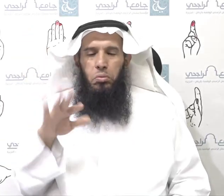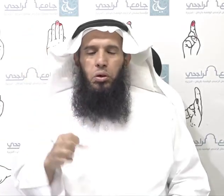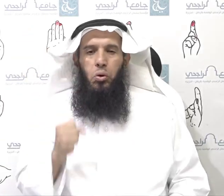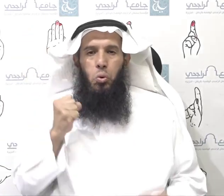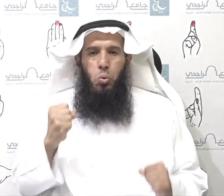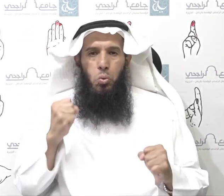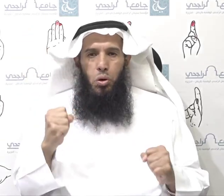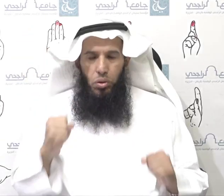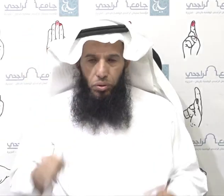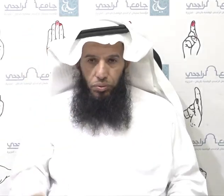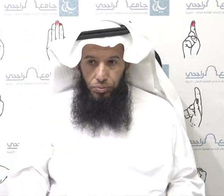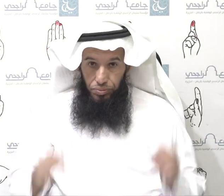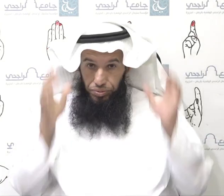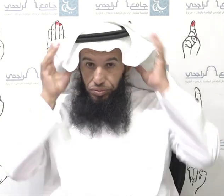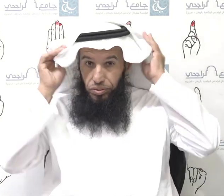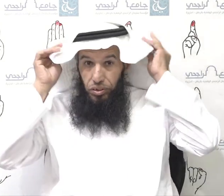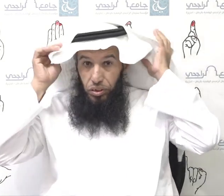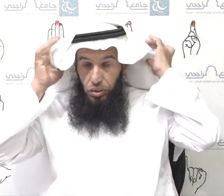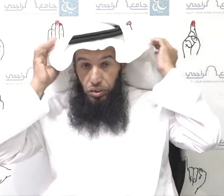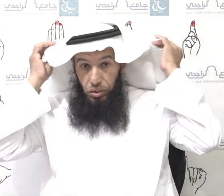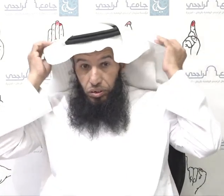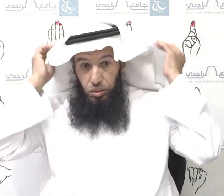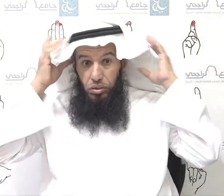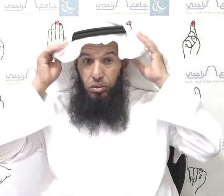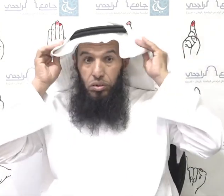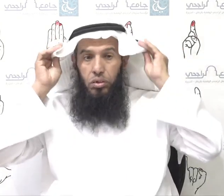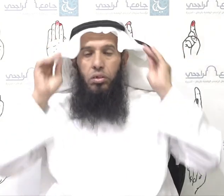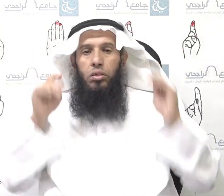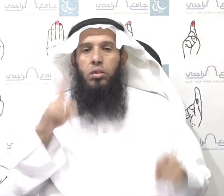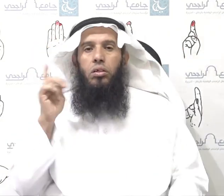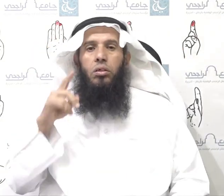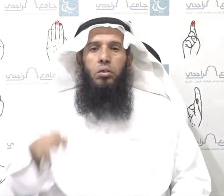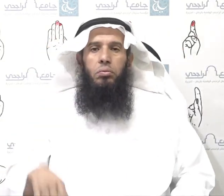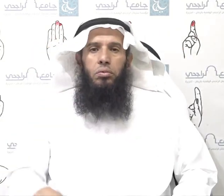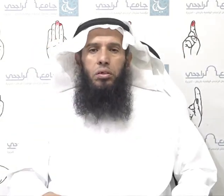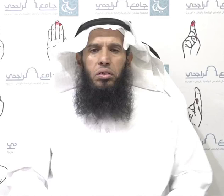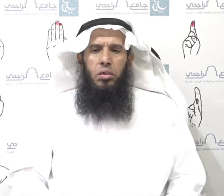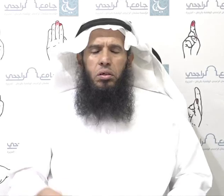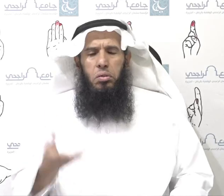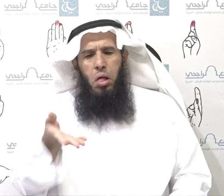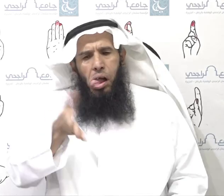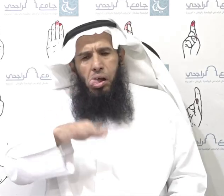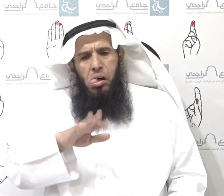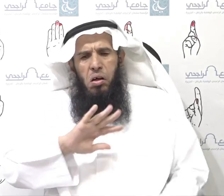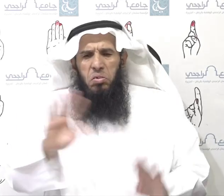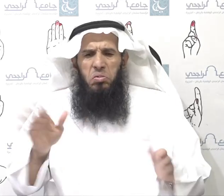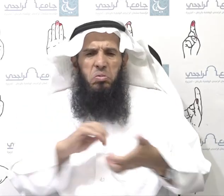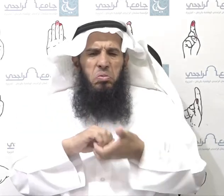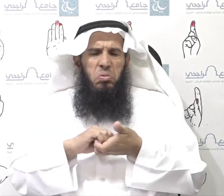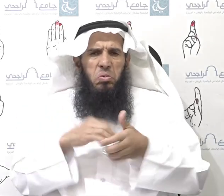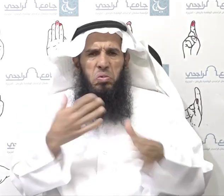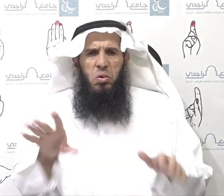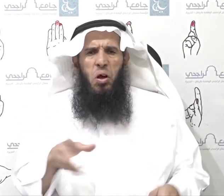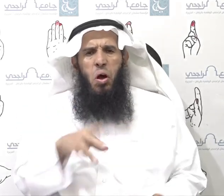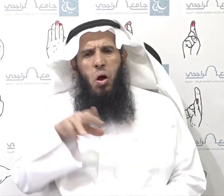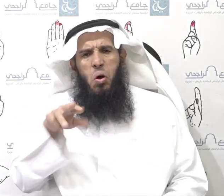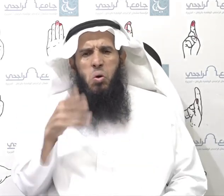ثم يفجع بعد ذلك بفراق الأحبة والصحب الكرام. إنه الكبر